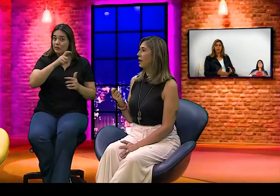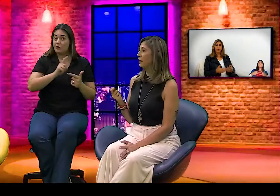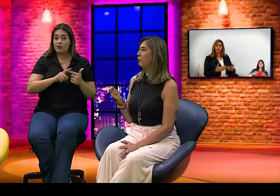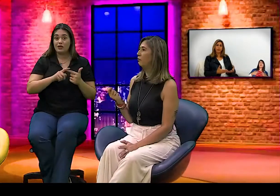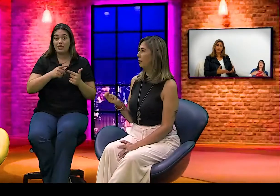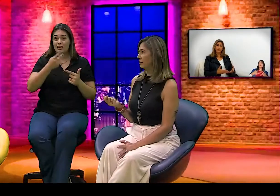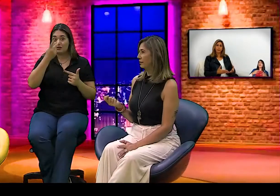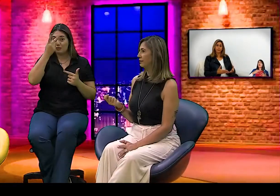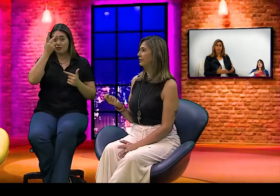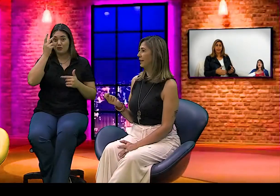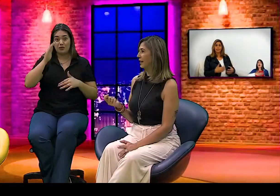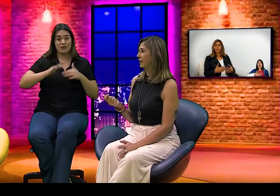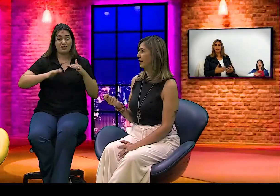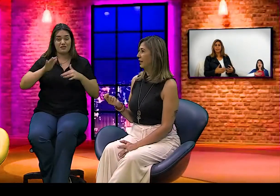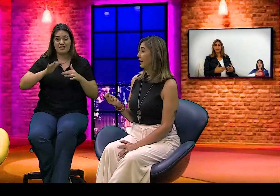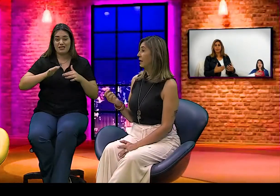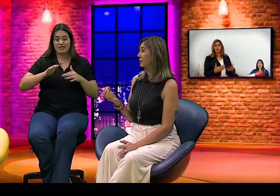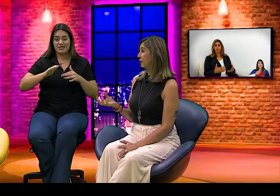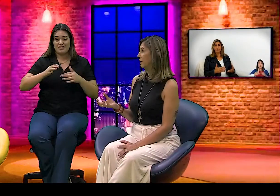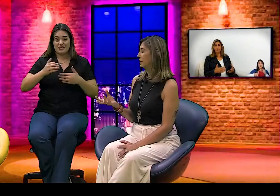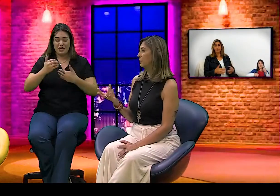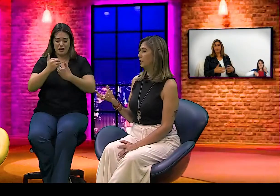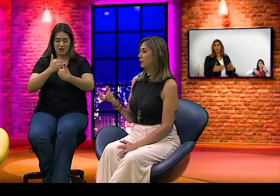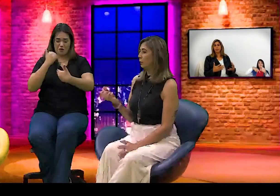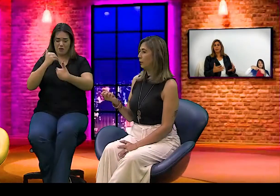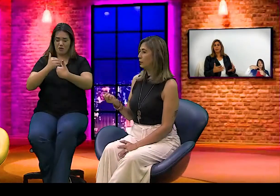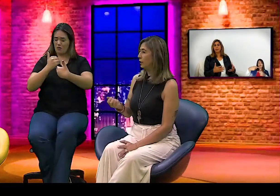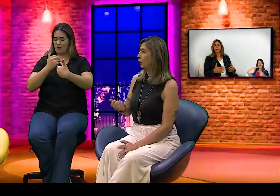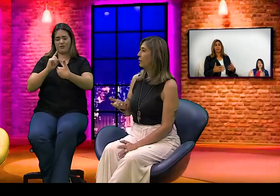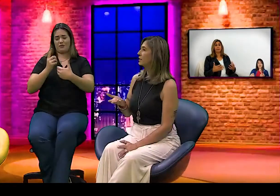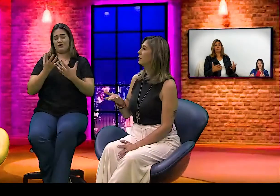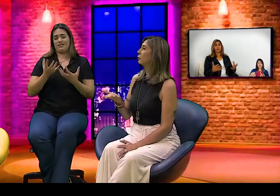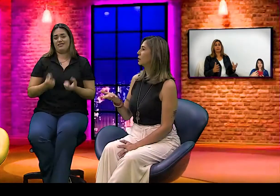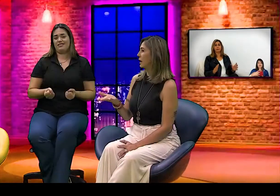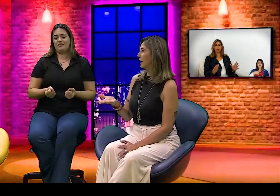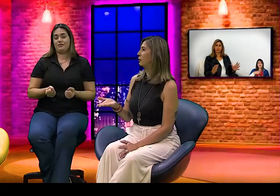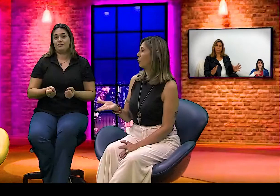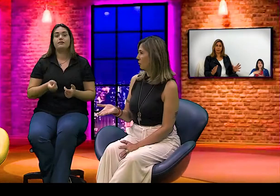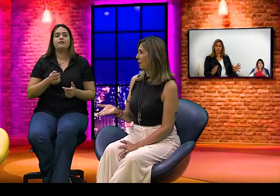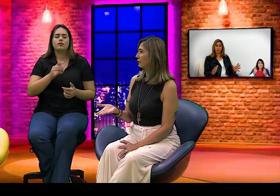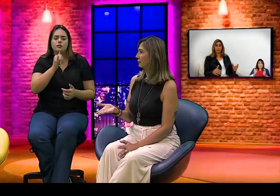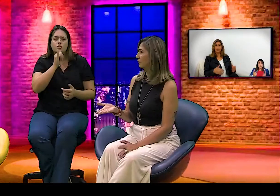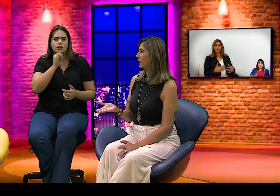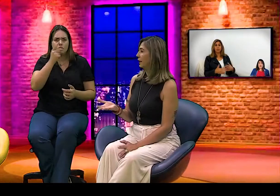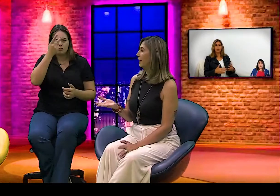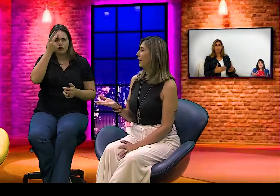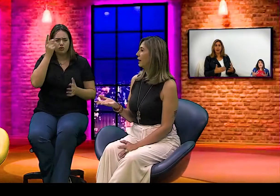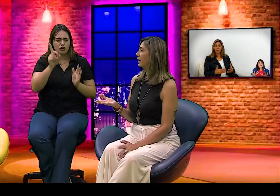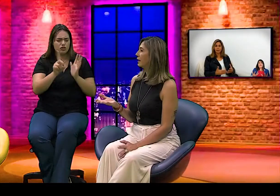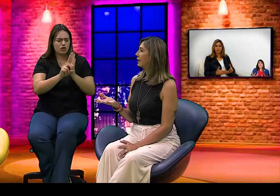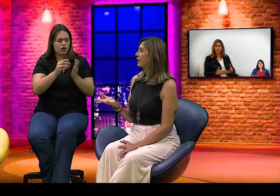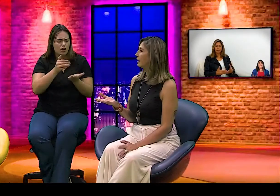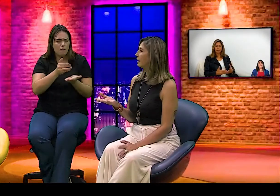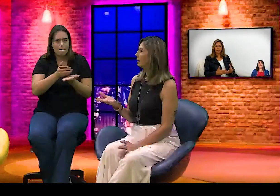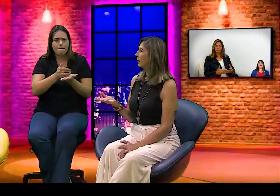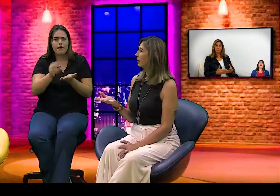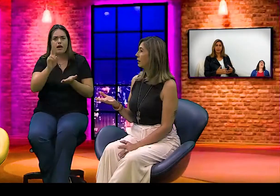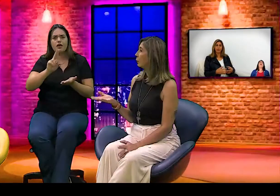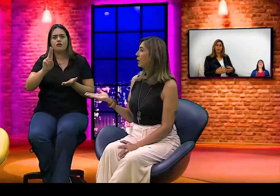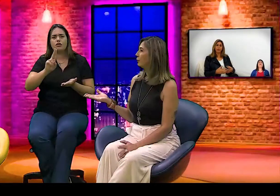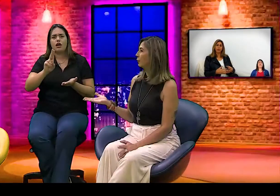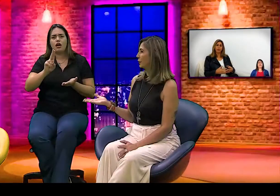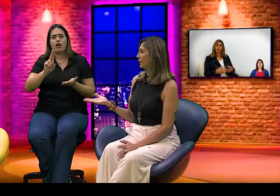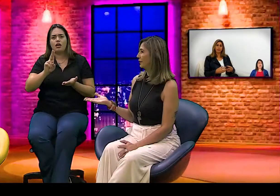sempre querem ouvir, né? Às vezes, por exemplo, uma pessoa que está começando a usar a droga, ela